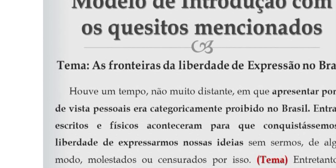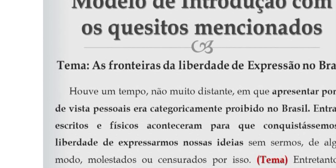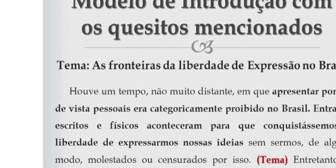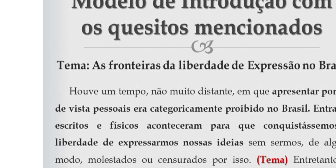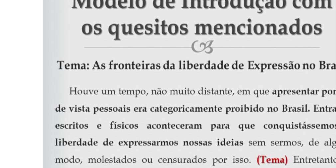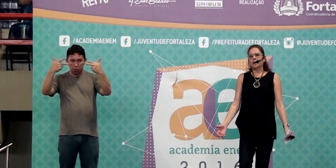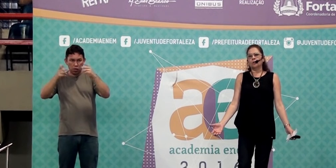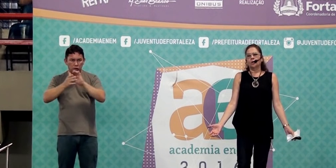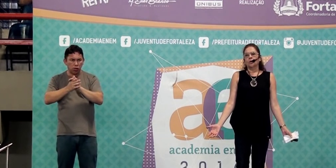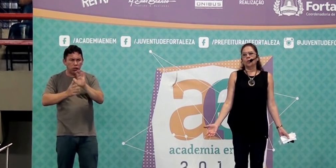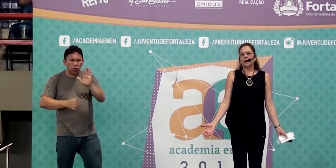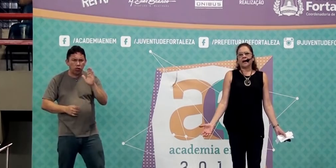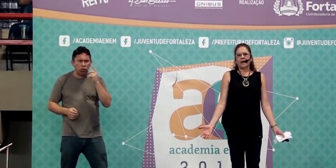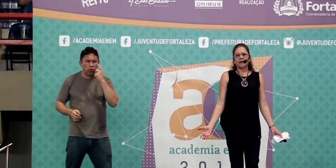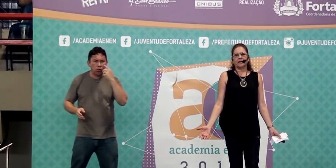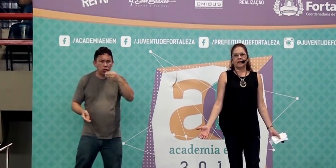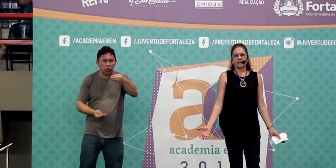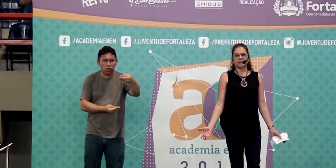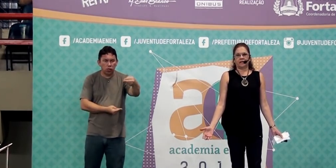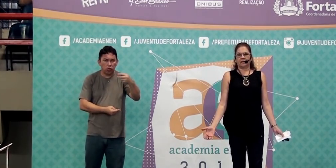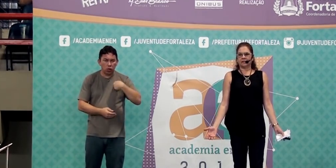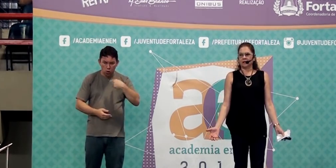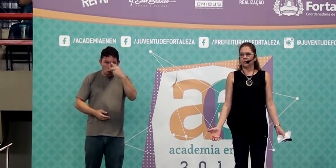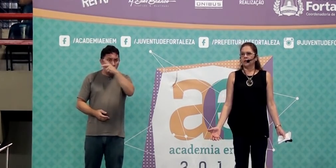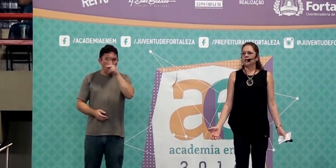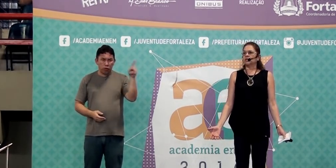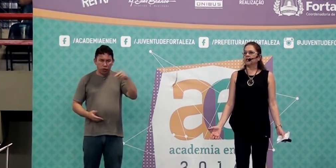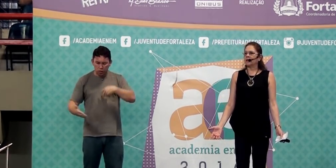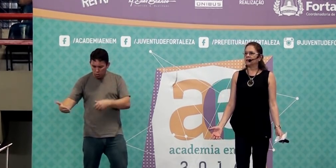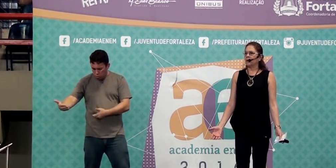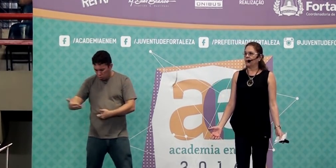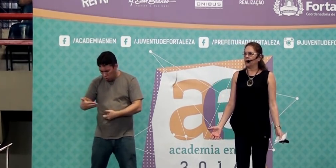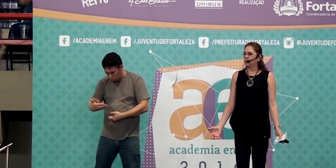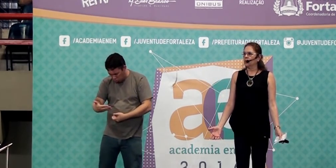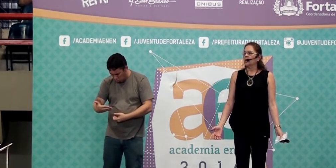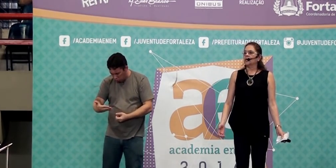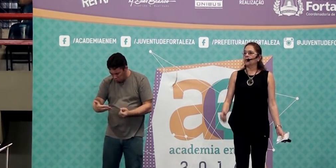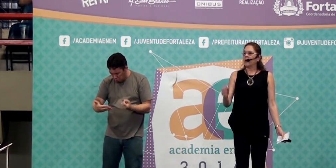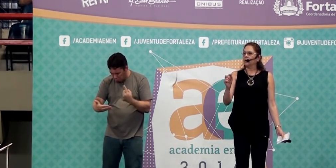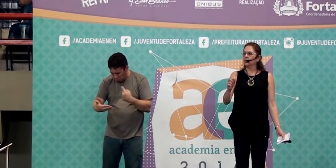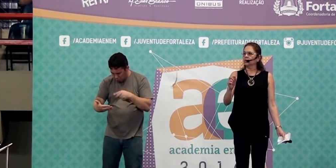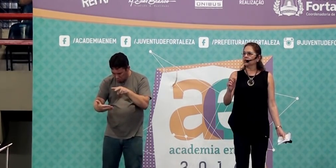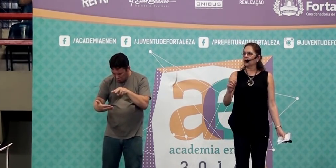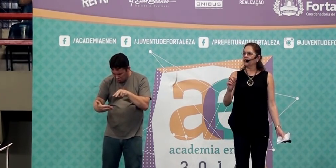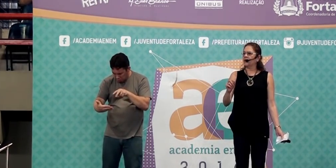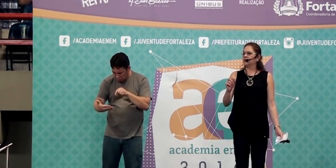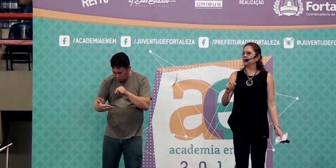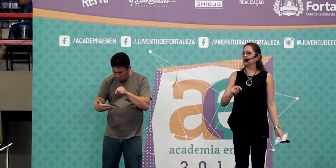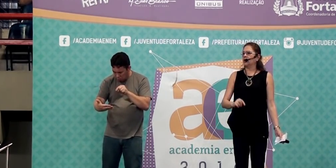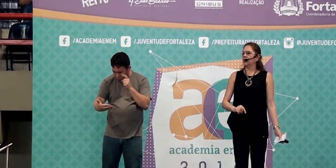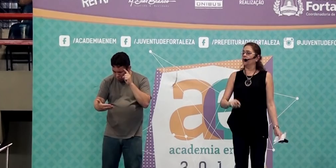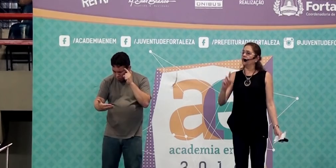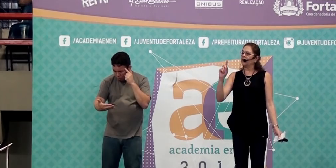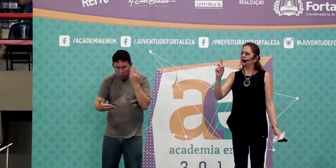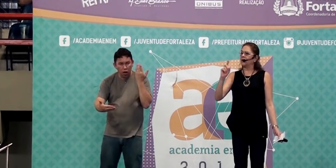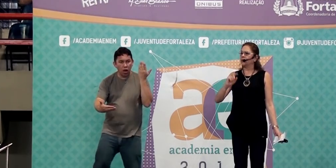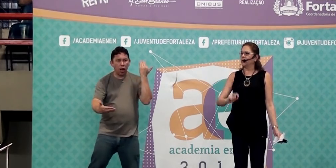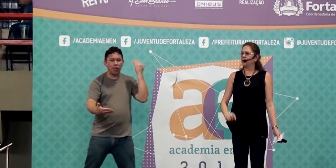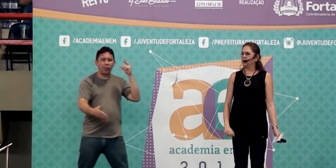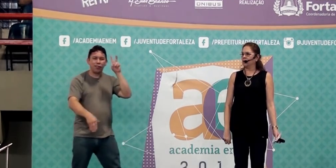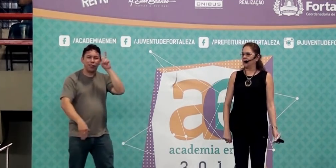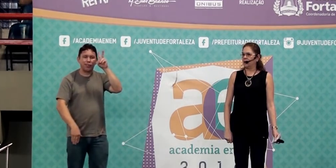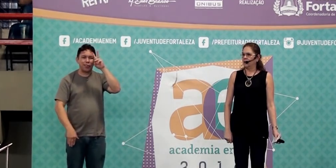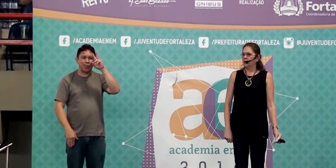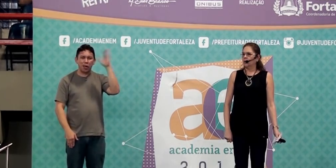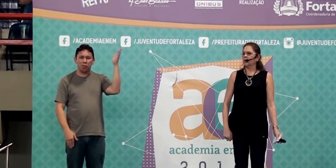isso. Pessoal, o cara que lê essa redação está sabendo que o aluno usou um fato histórico, foi a